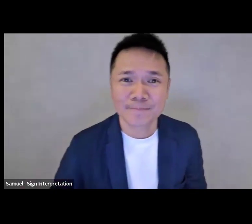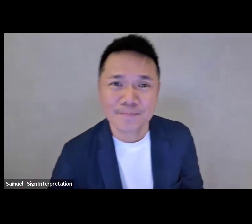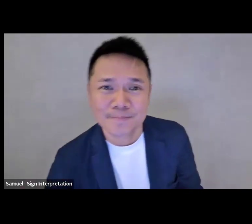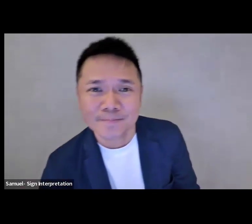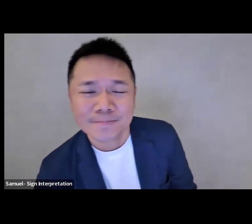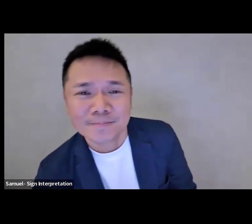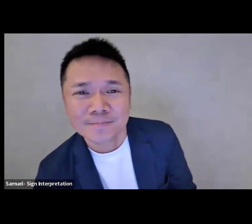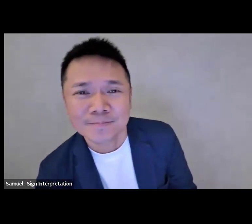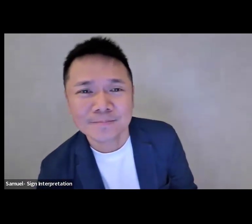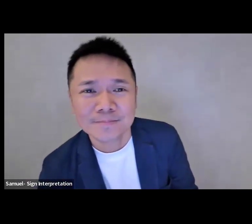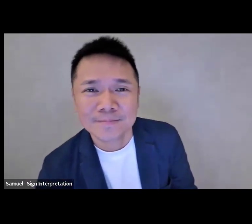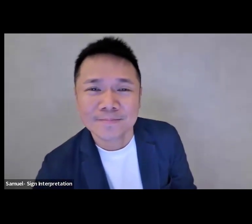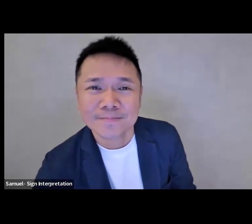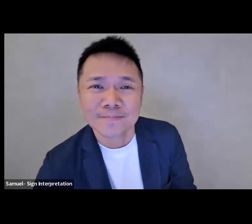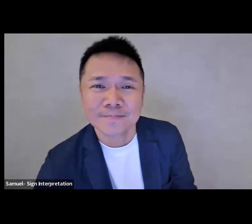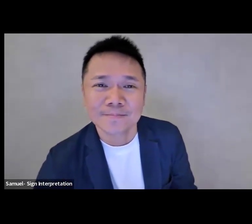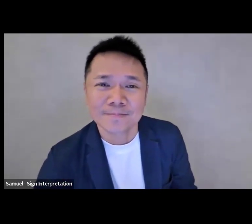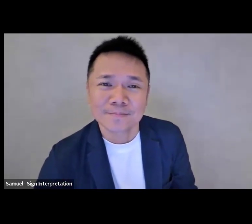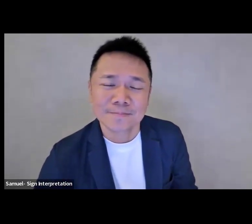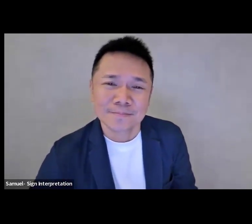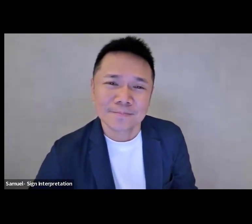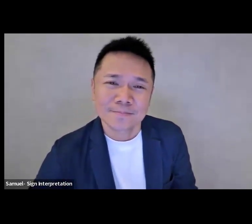因为在肯亚。